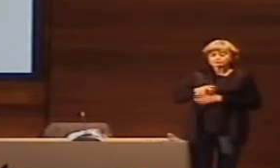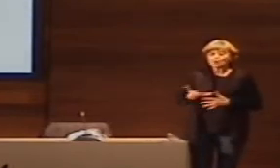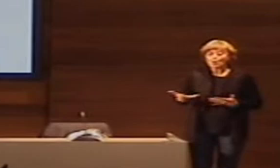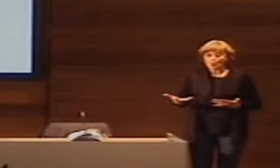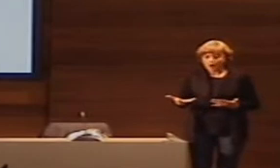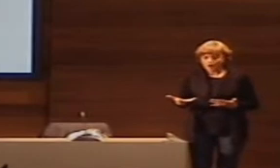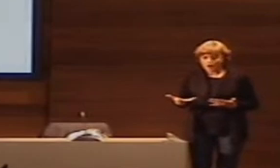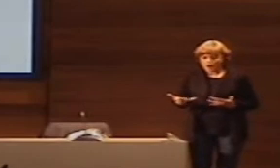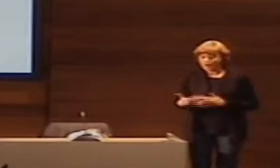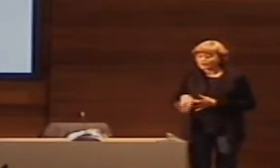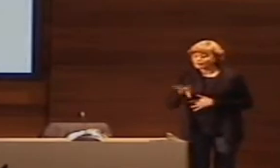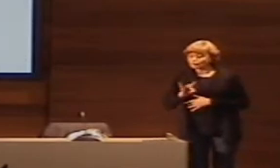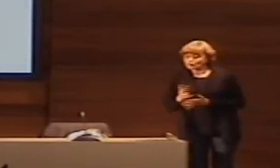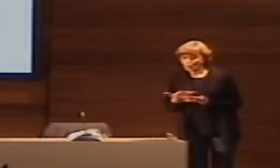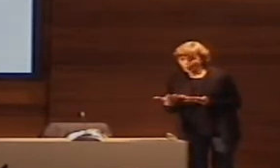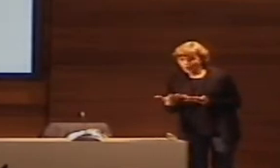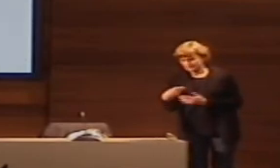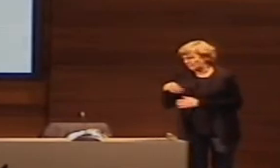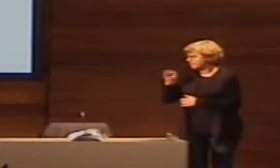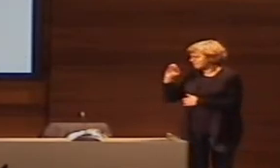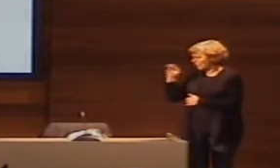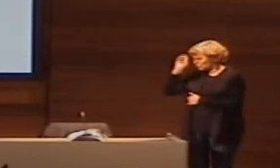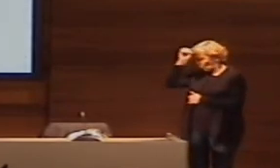mejor. Tu opinión al respecto.